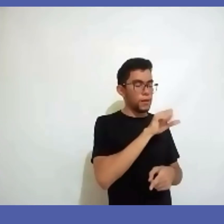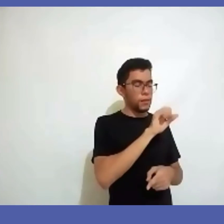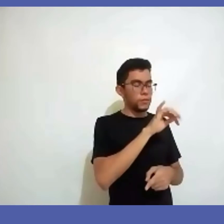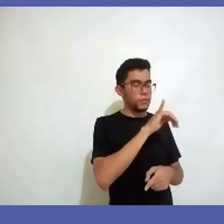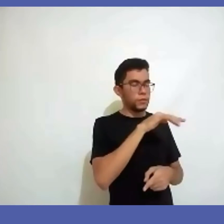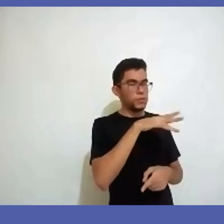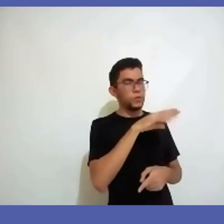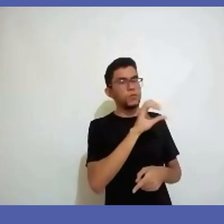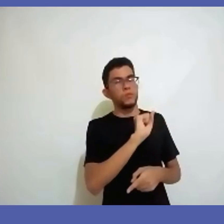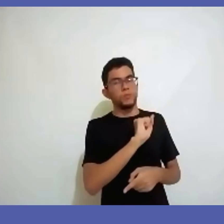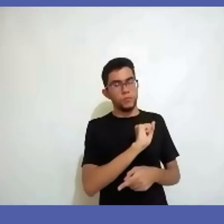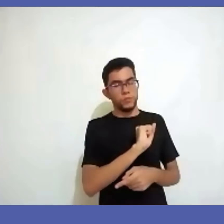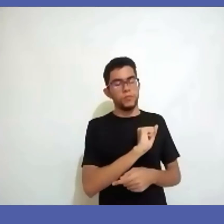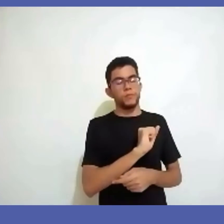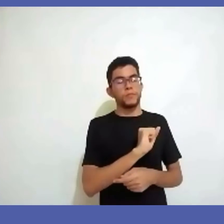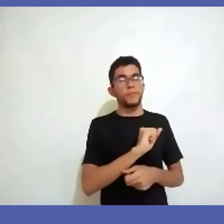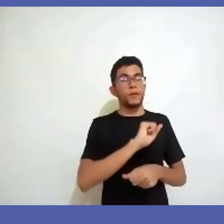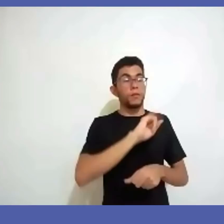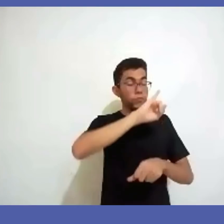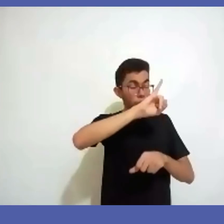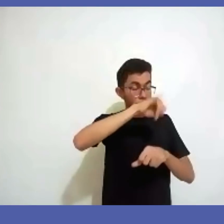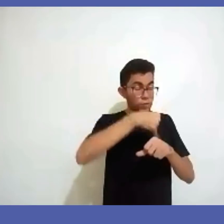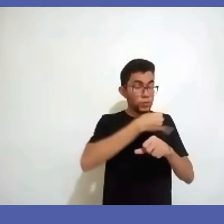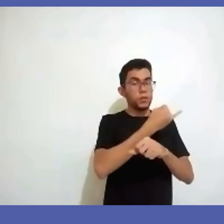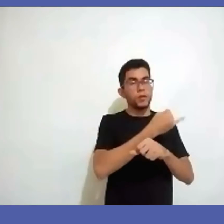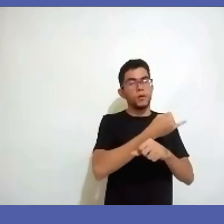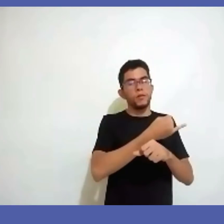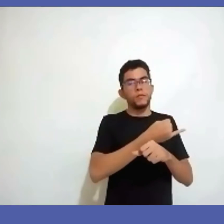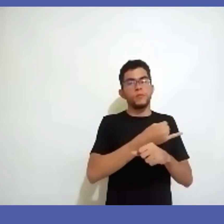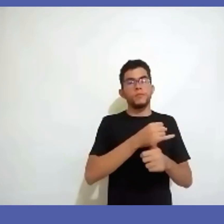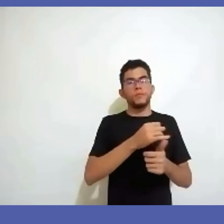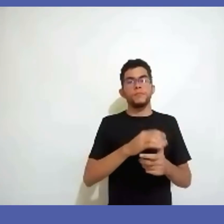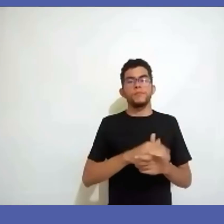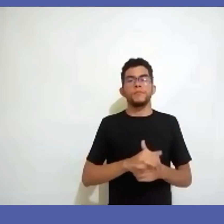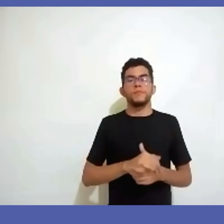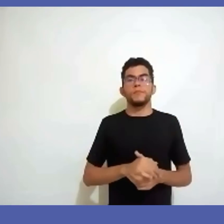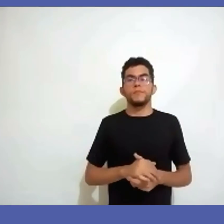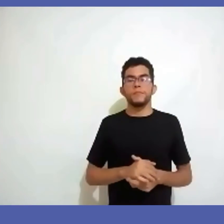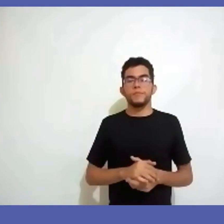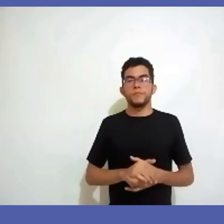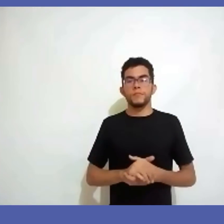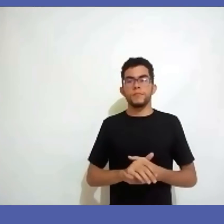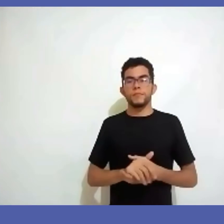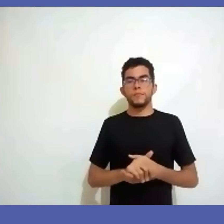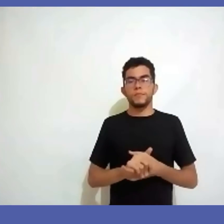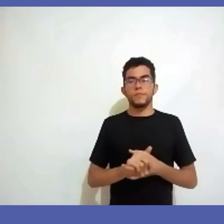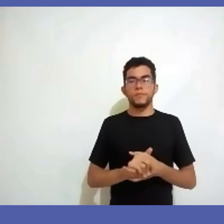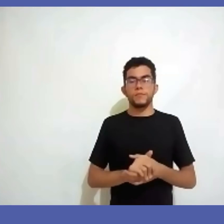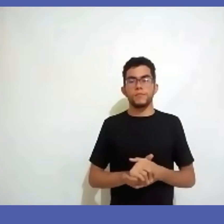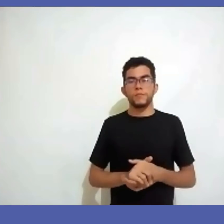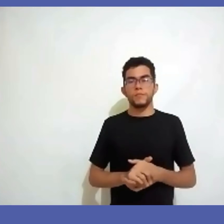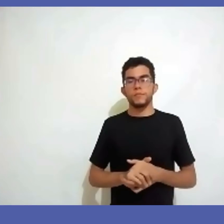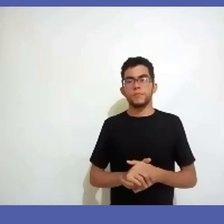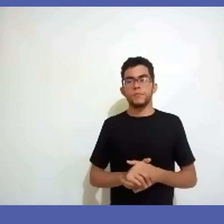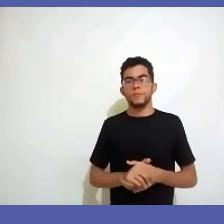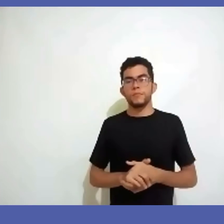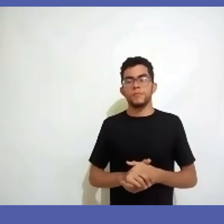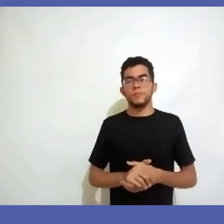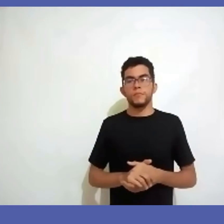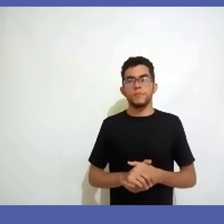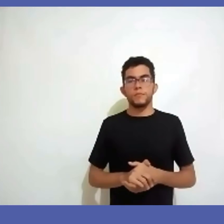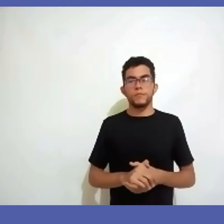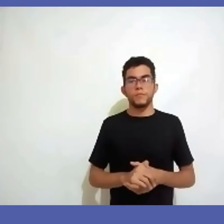irmãos, Jerusalém, tanto é que vocês sabem que o presidente americano anterior